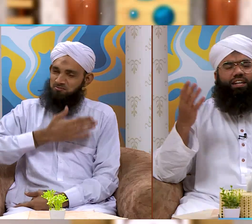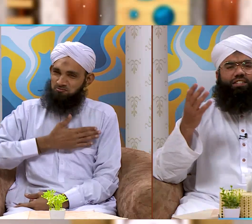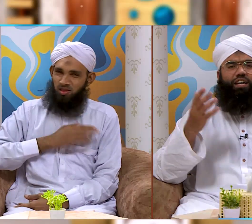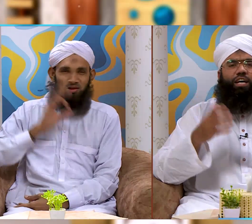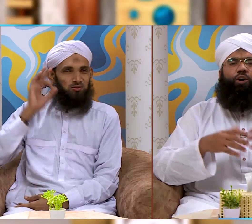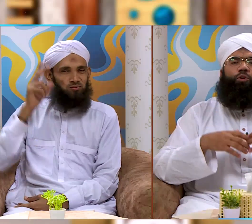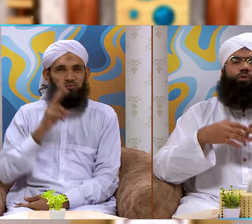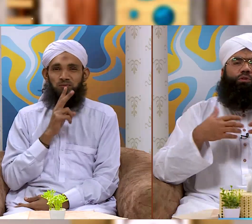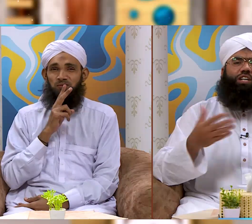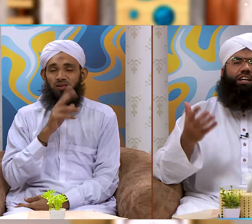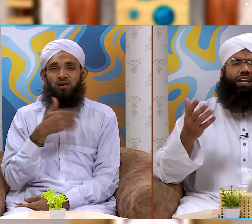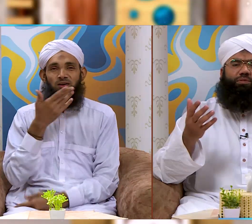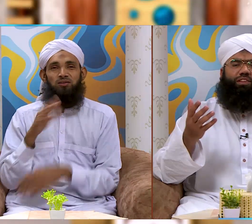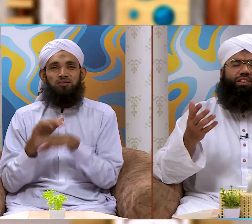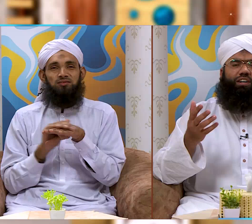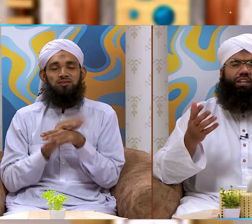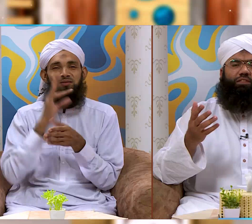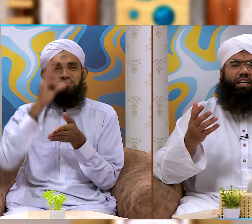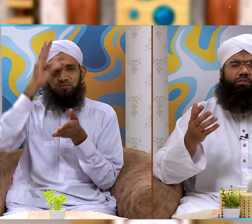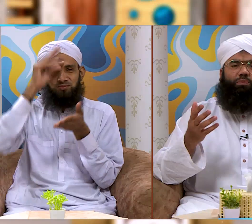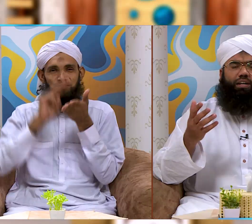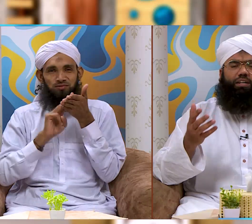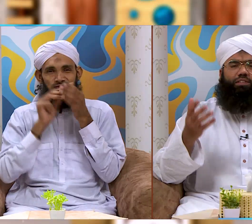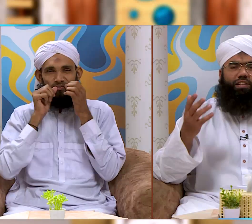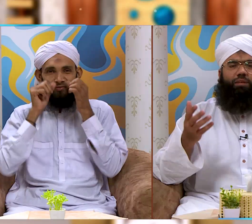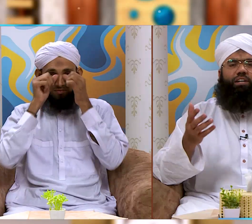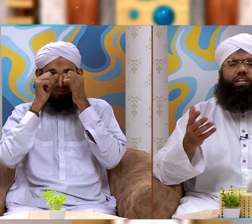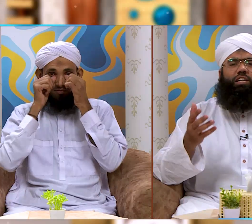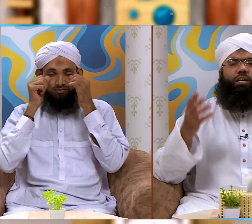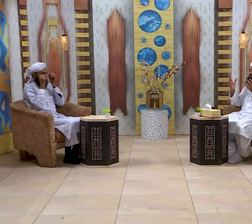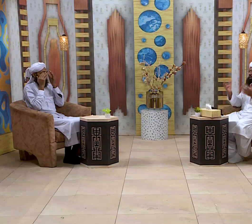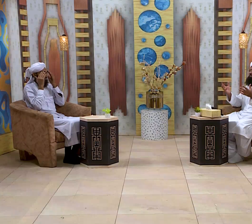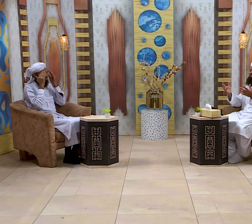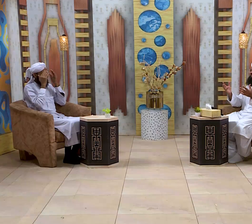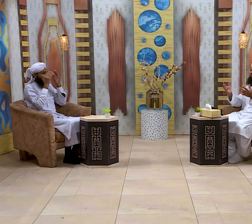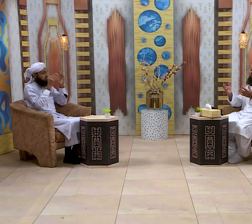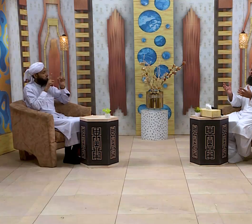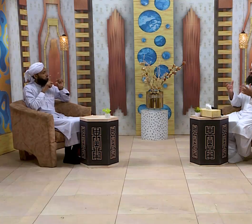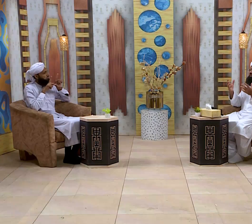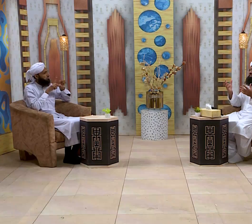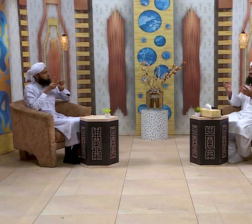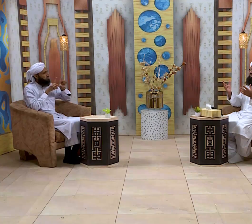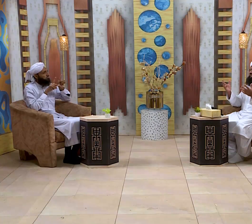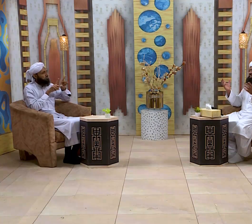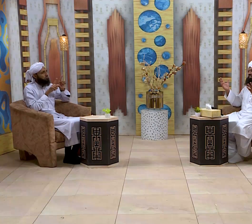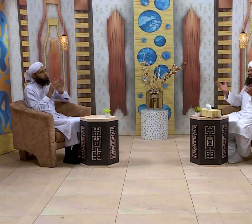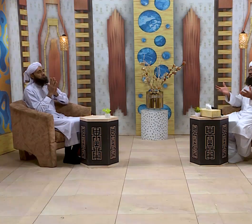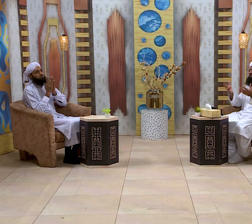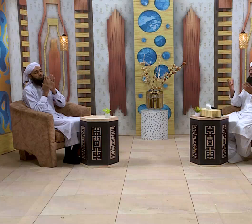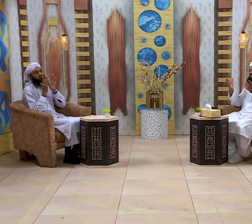ہے، اور حضور جان عالم صلی اللہ علیہ وآلہ وبارک وسلم کی محبت کے یوں سمجھیے کہ ان کی تحریروں سے یہ